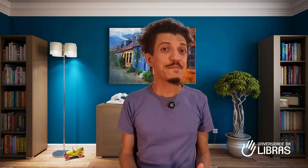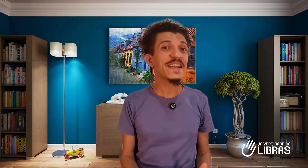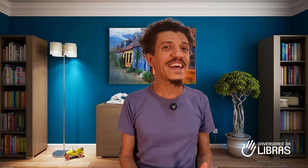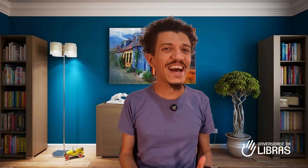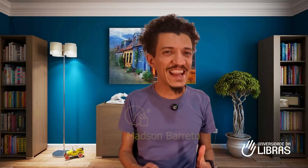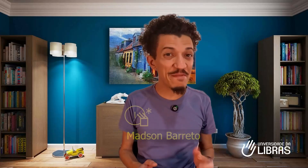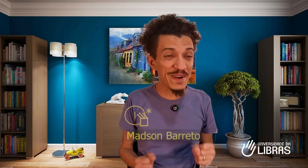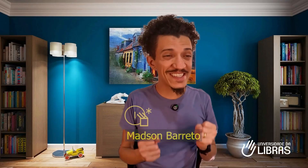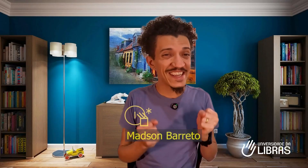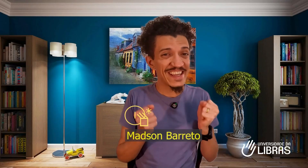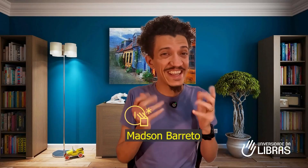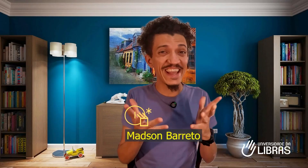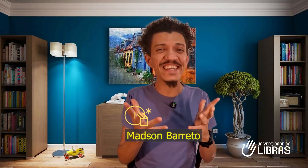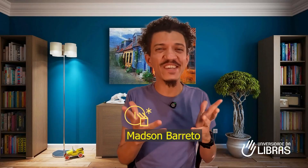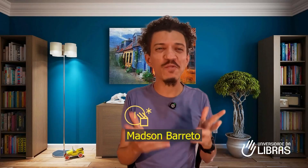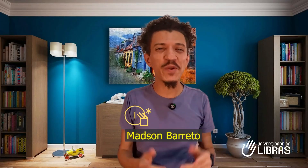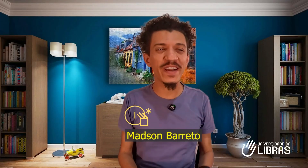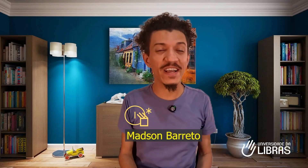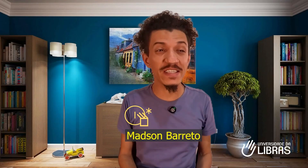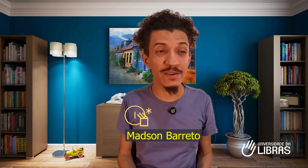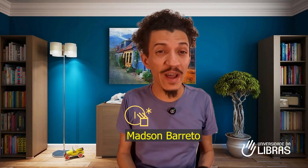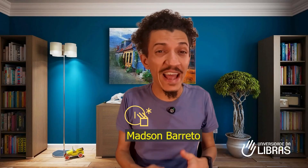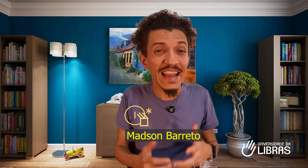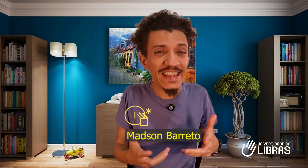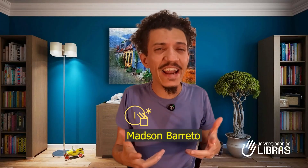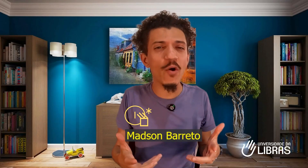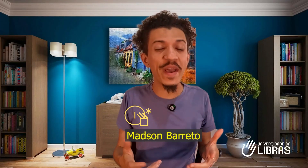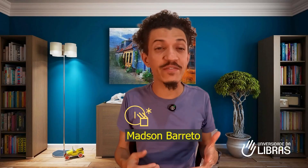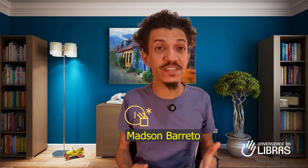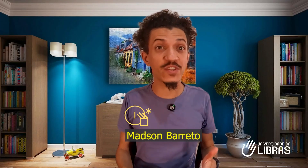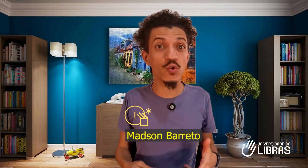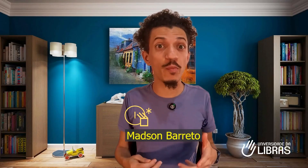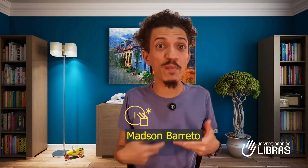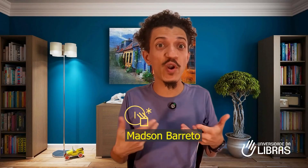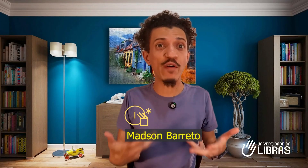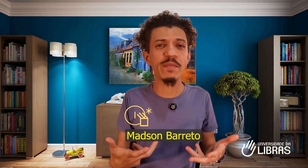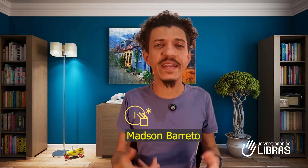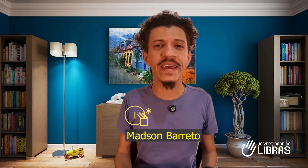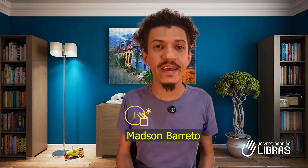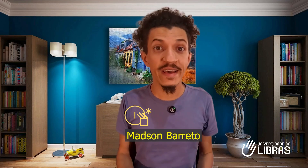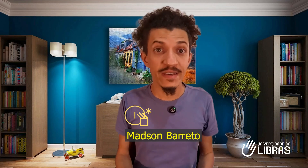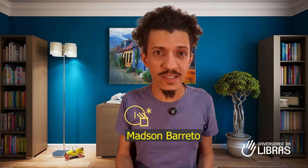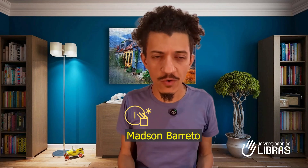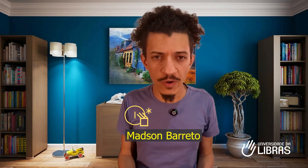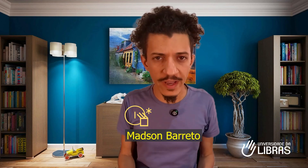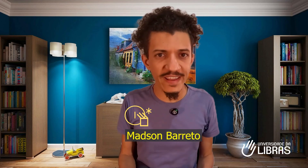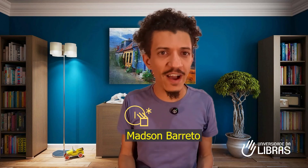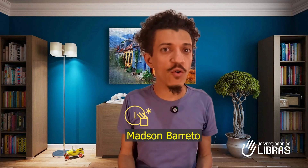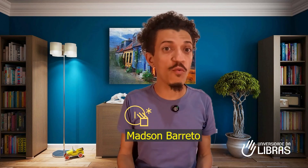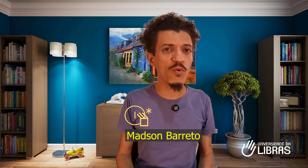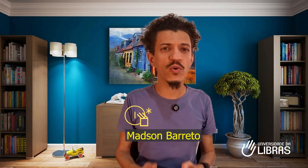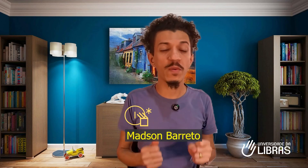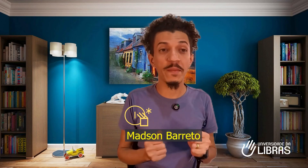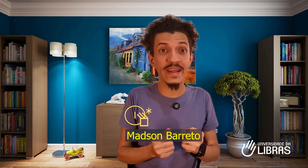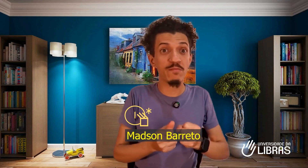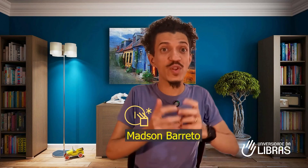Aprender a Libras e ter essa comunicação é literalmente você descobrir uma nova maneira de se conectar com o mundo, uma maneira muito